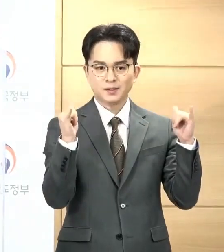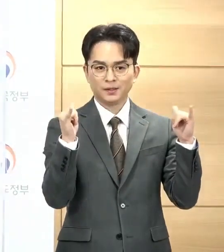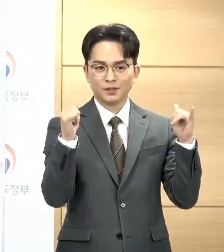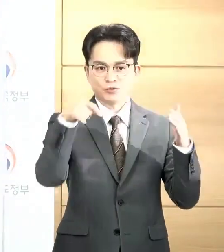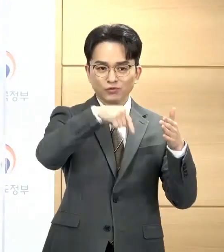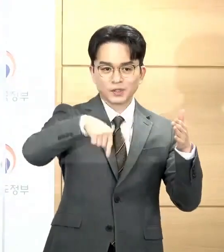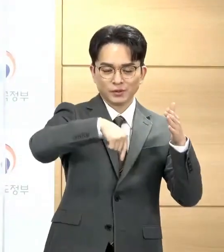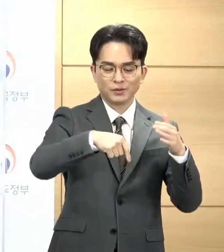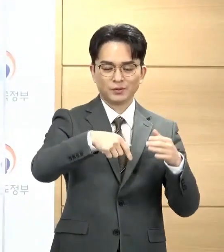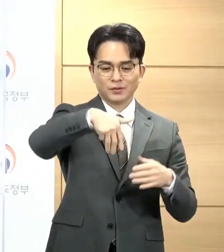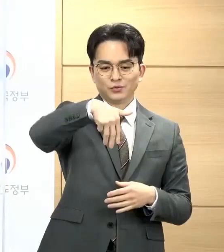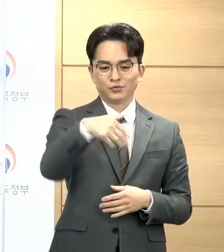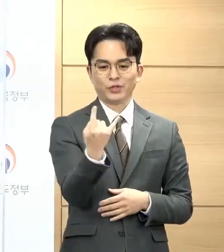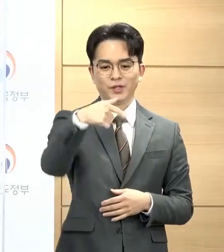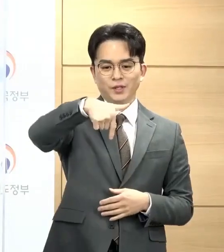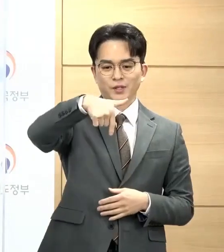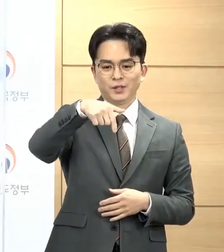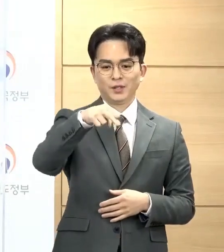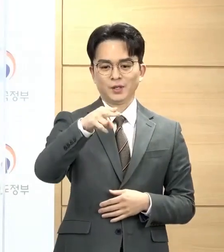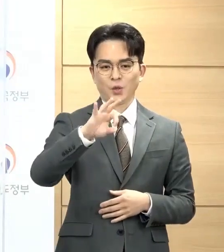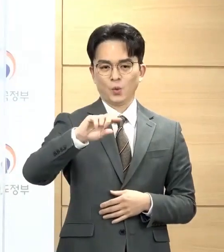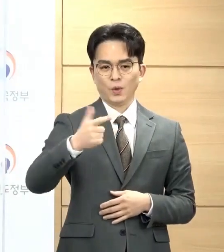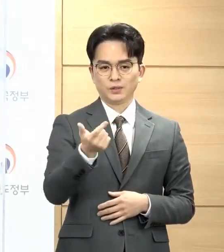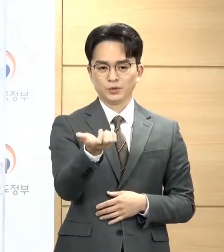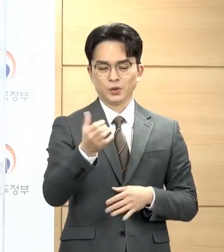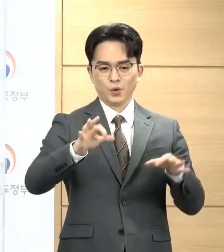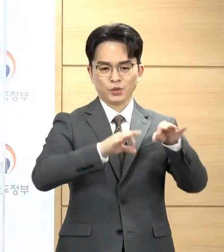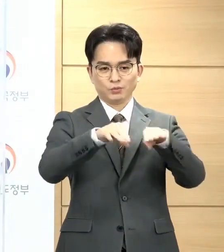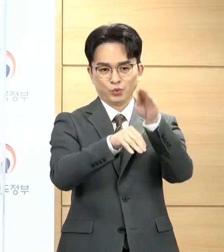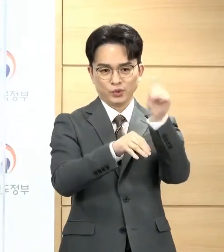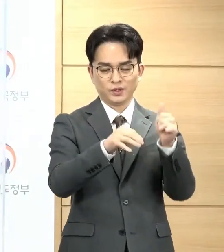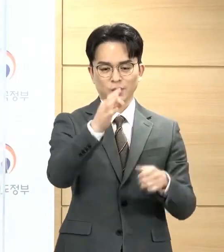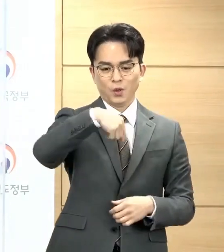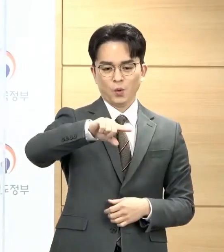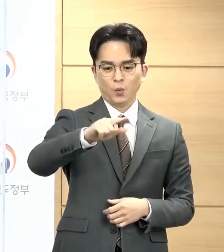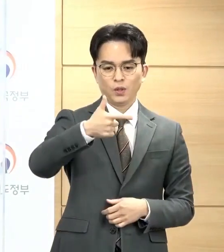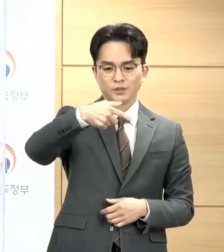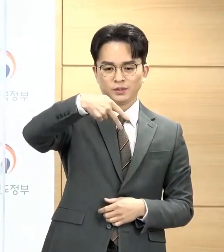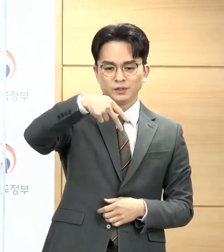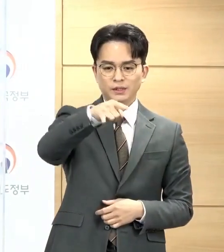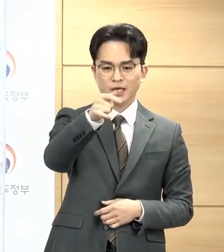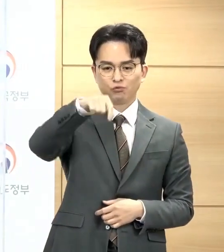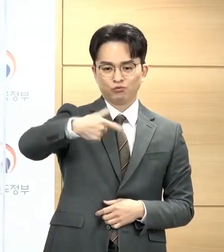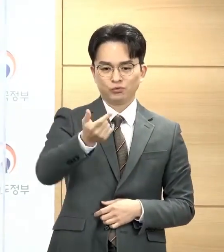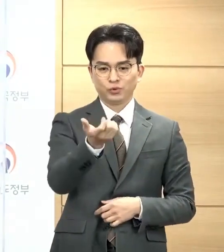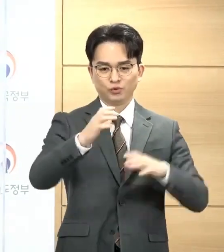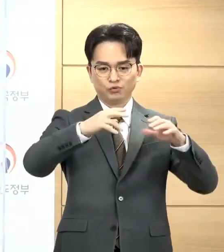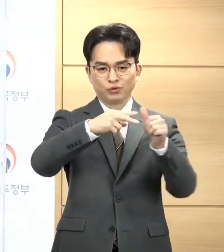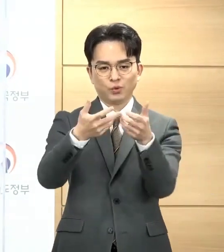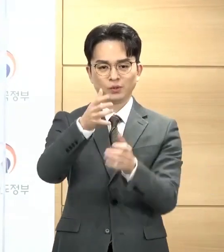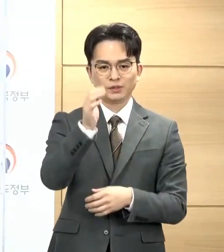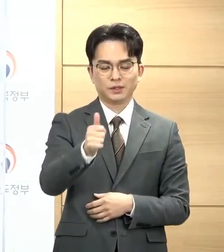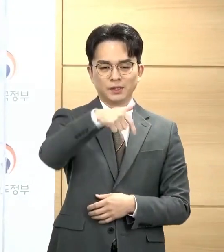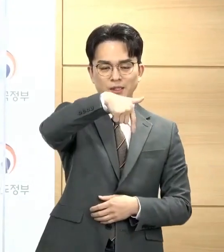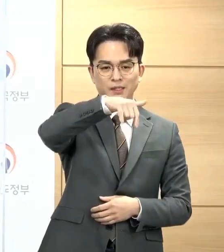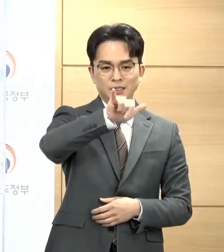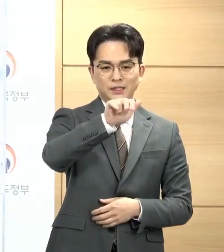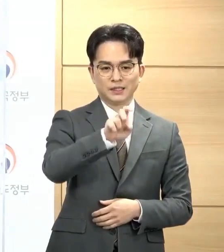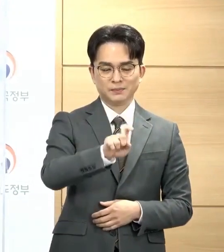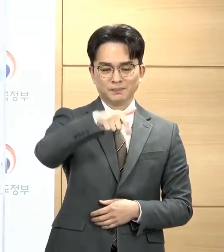최경환 전 경제노총리 원세훈 전 국가정보원장 김경수 전